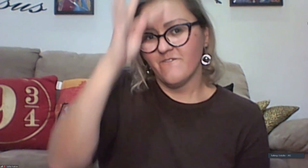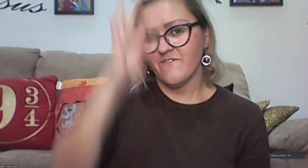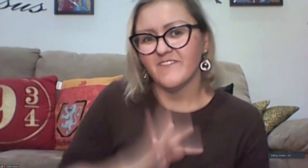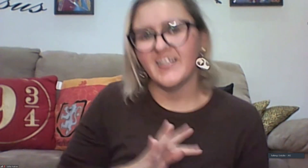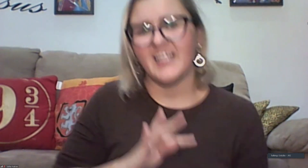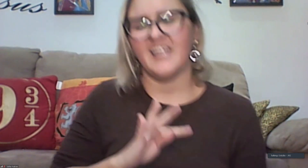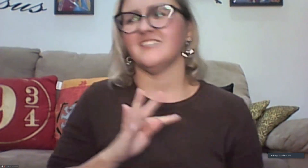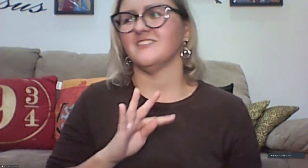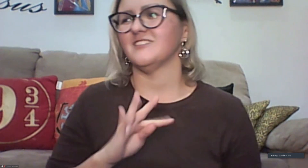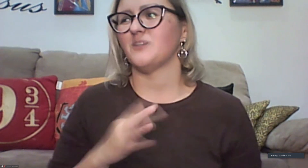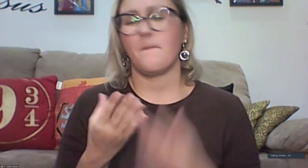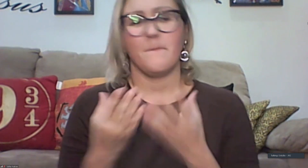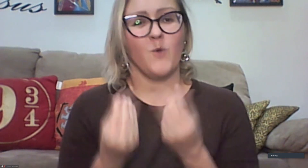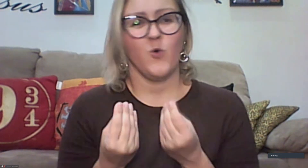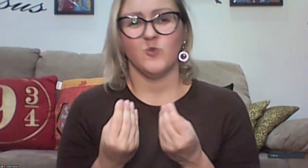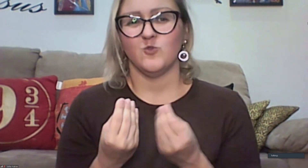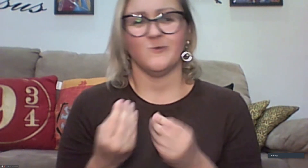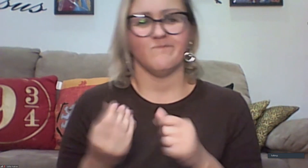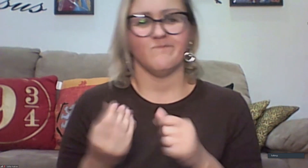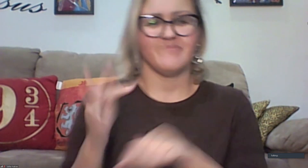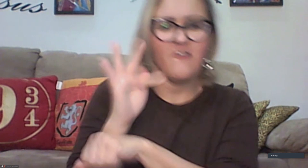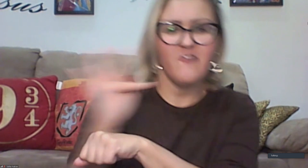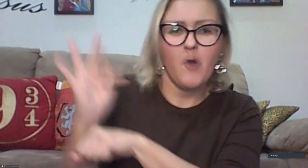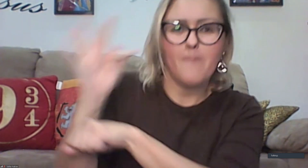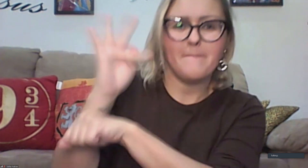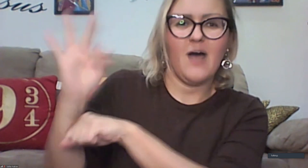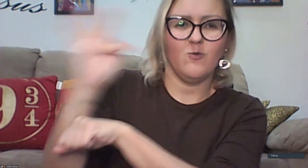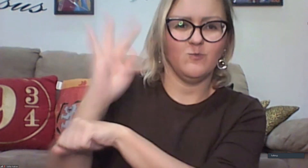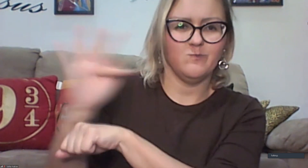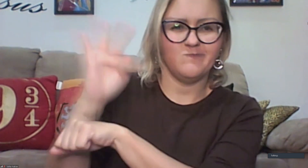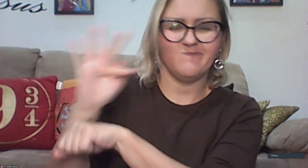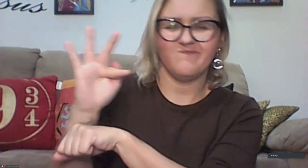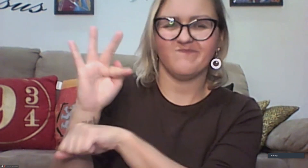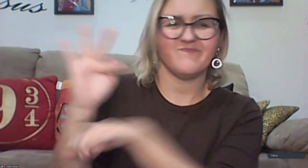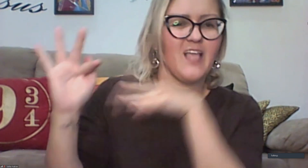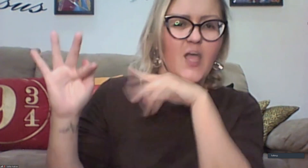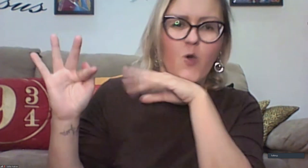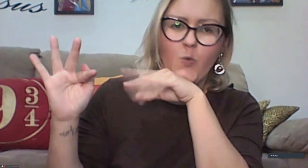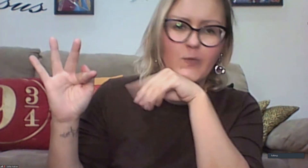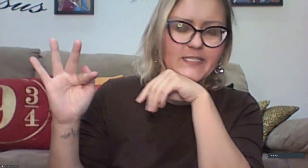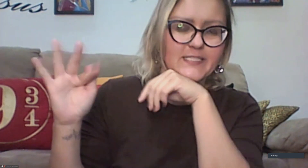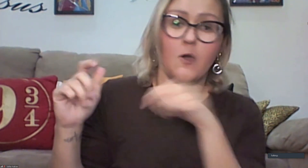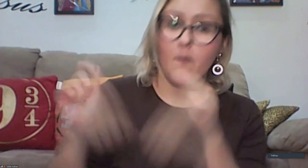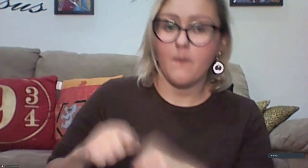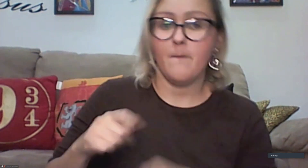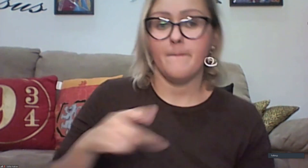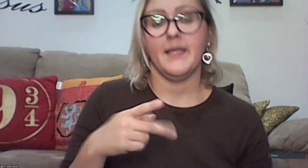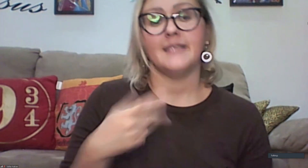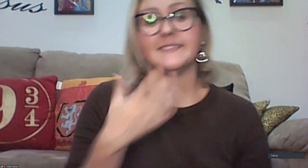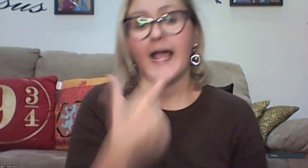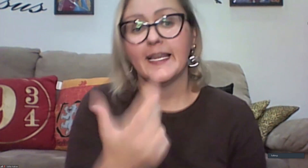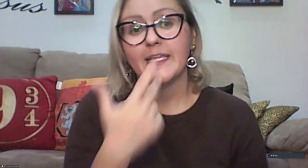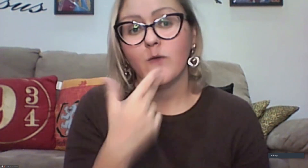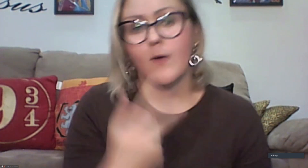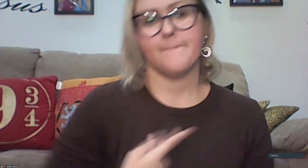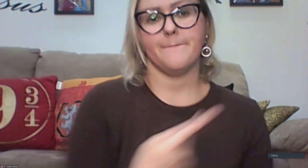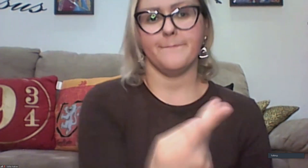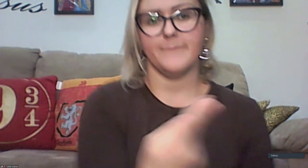a questão só teórica, só uma coisa formal, é muito ruim. Então tem que ter